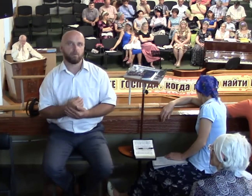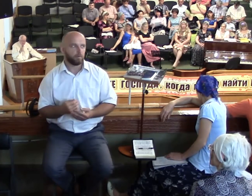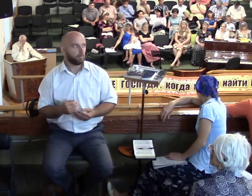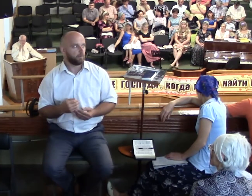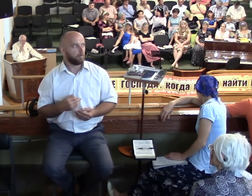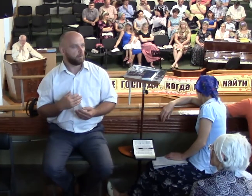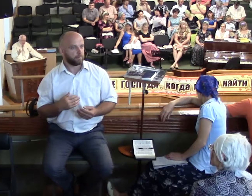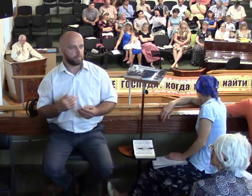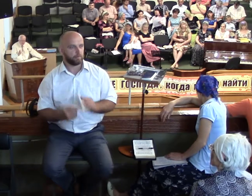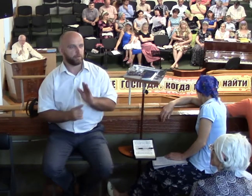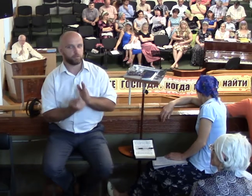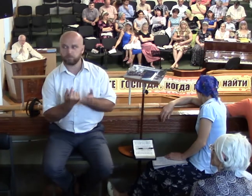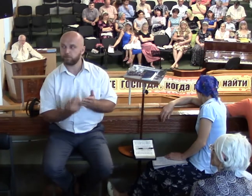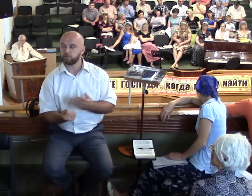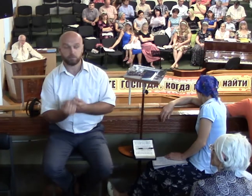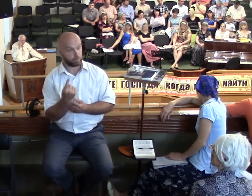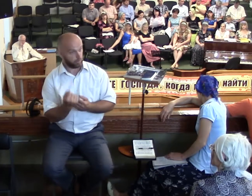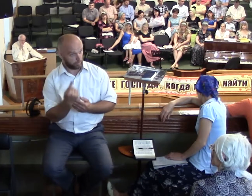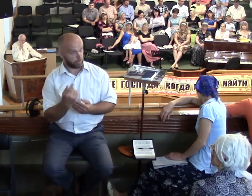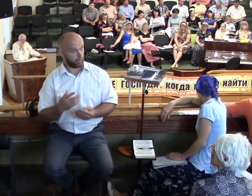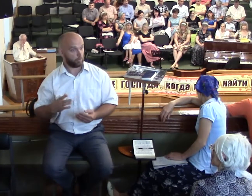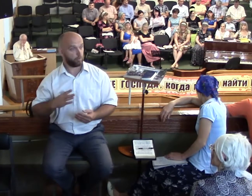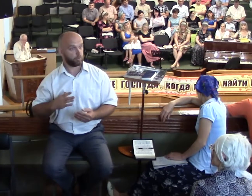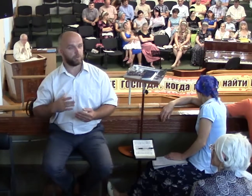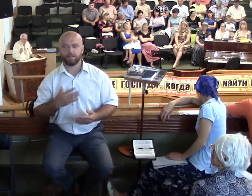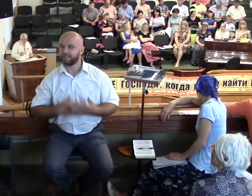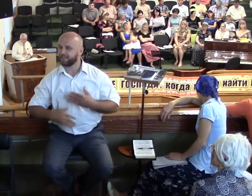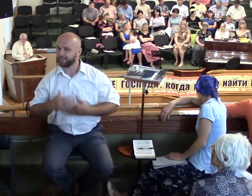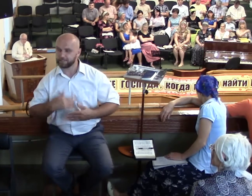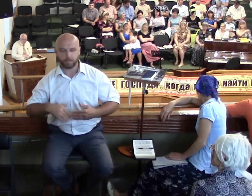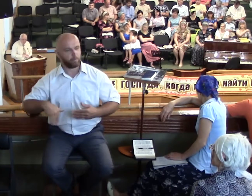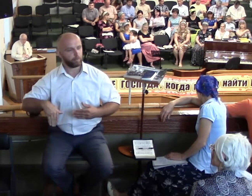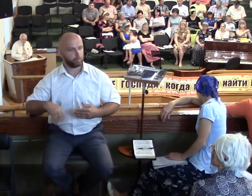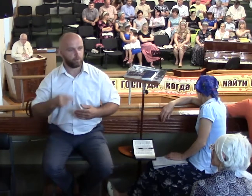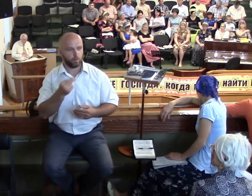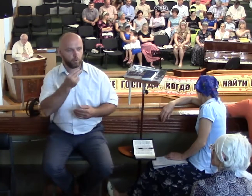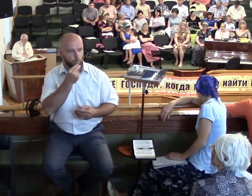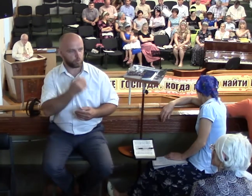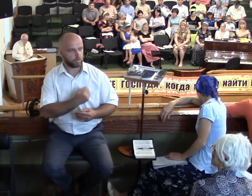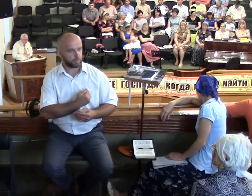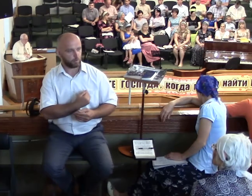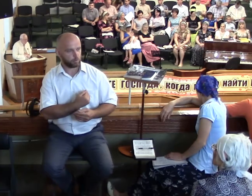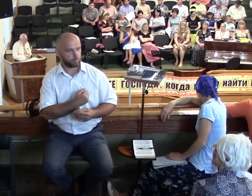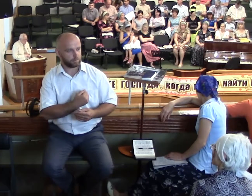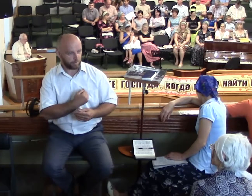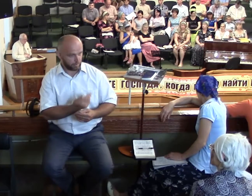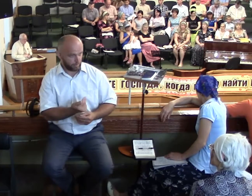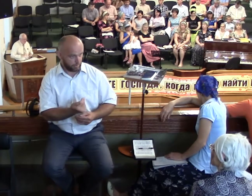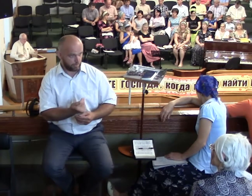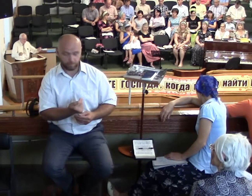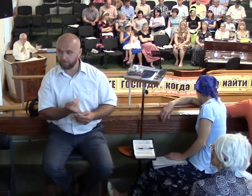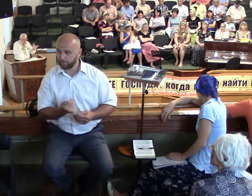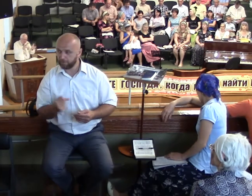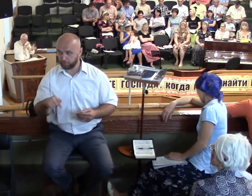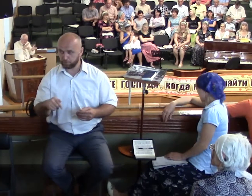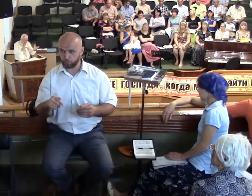сидит в собрании развратителей. Первый стих. Но в законе Господа воля его, в законе его размышляет там день и ночь.